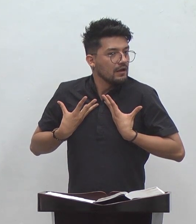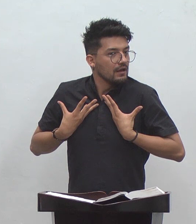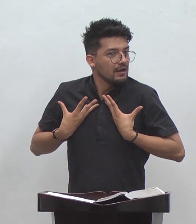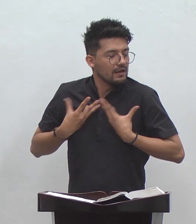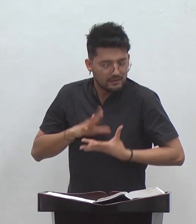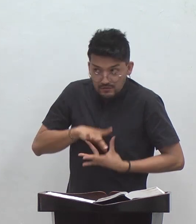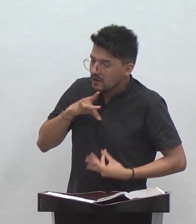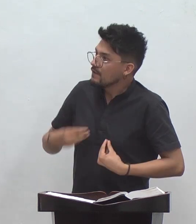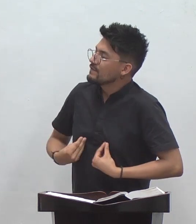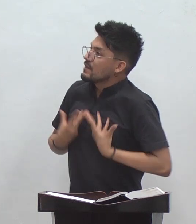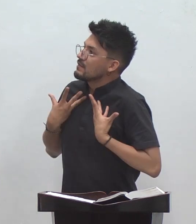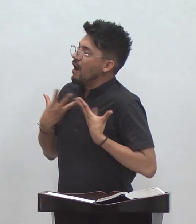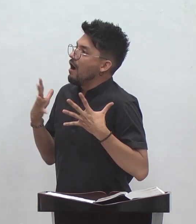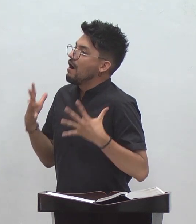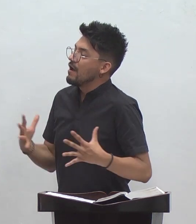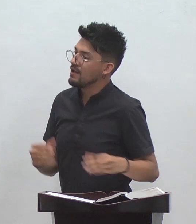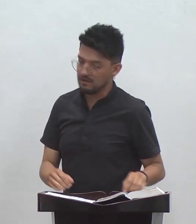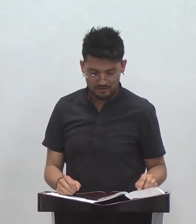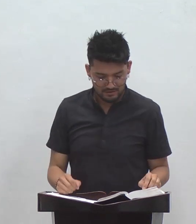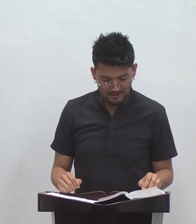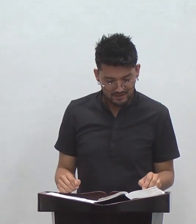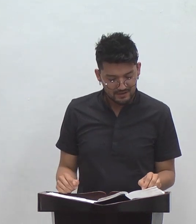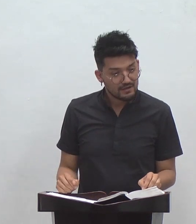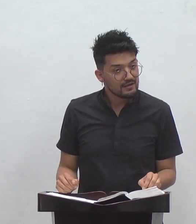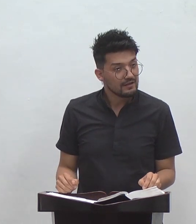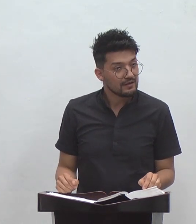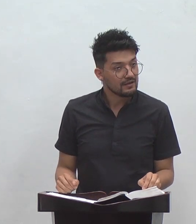vida y vivirán.